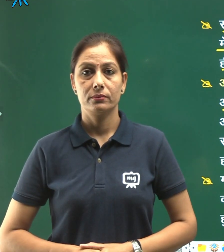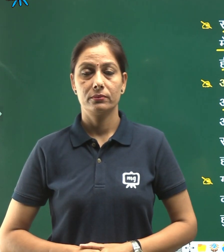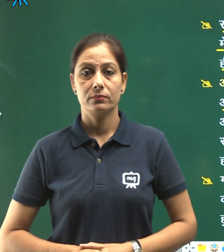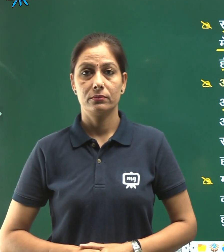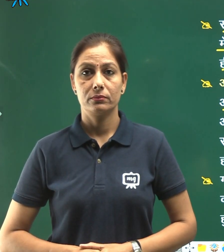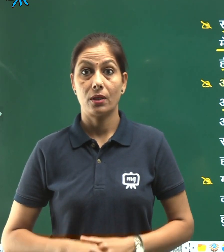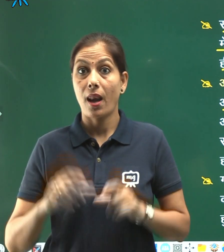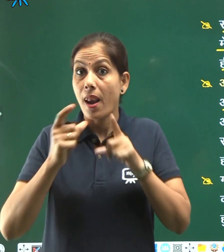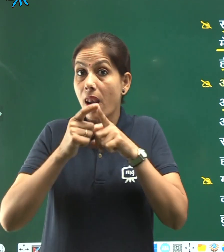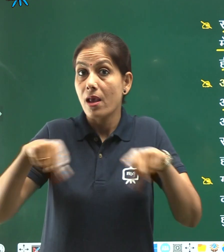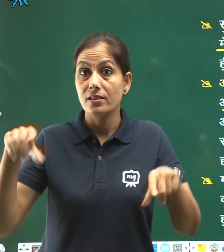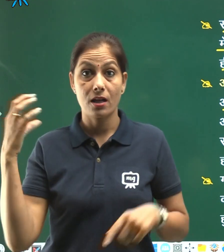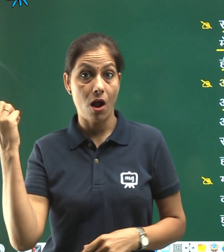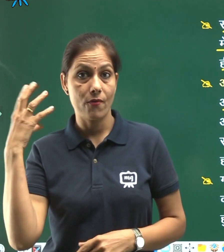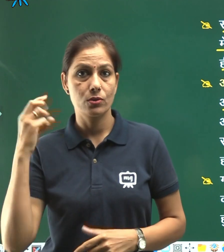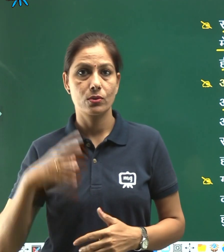डरावनी आवाजों से